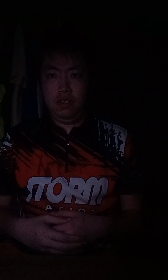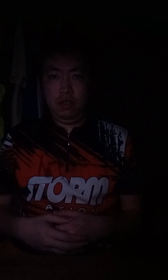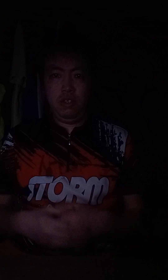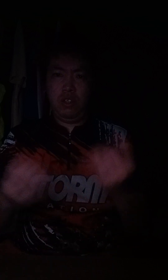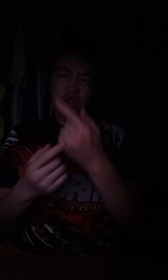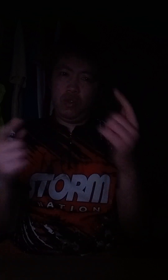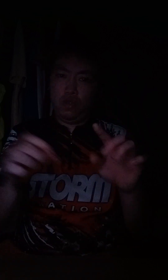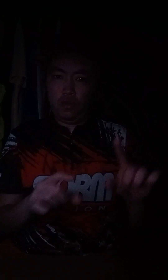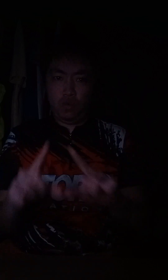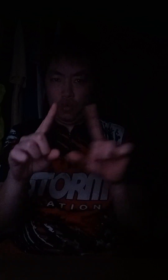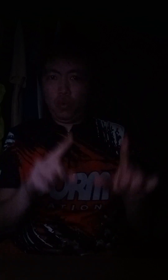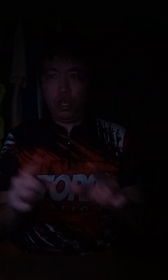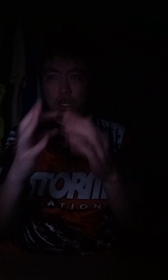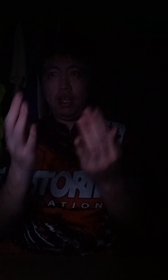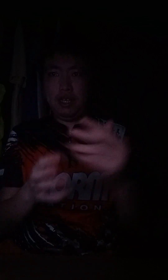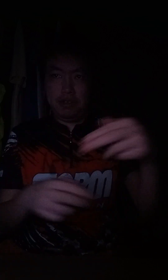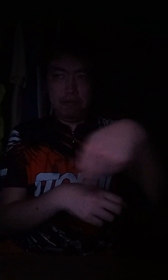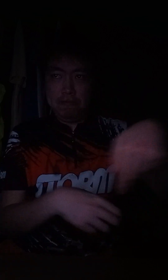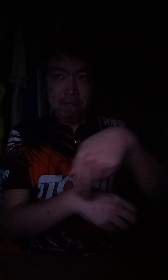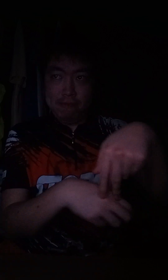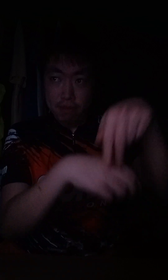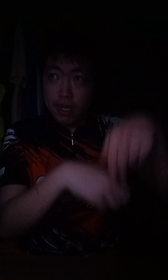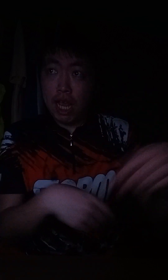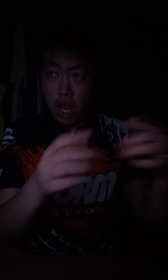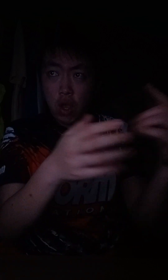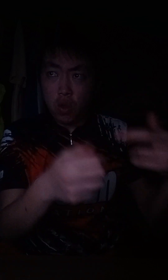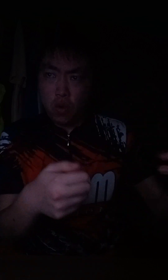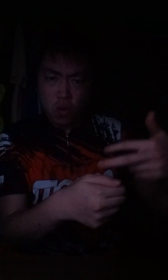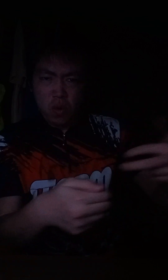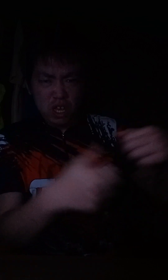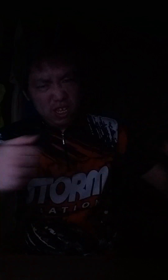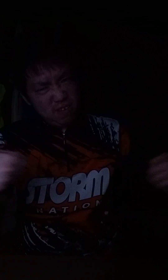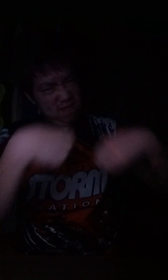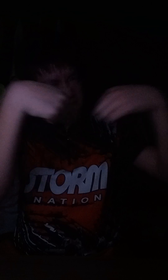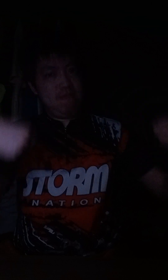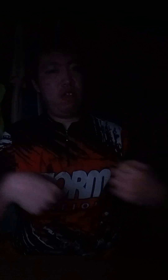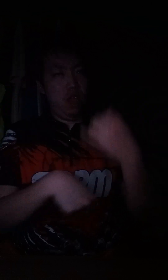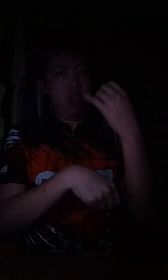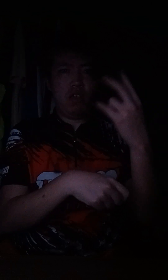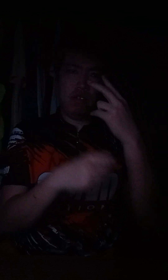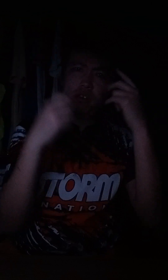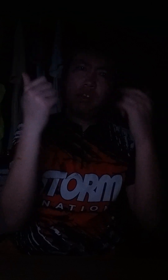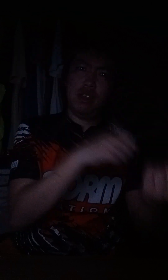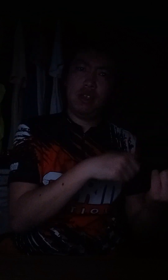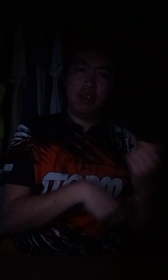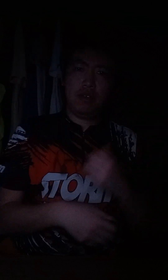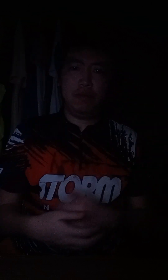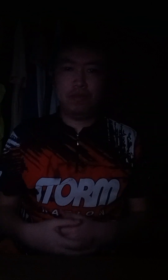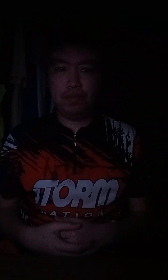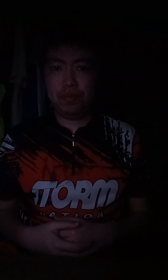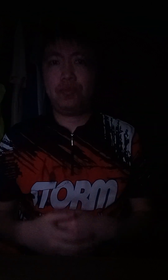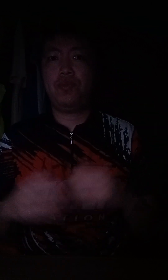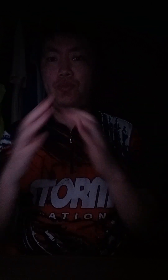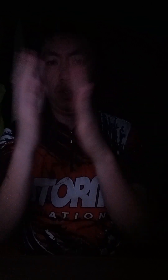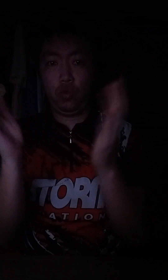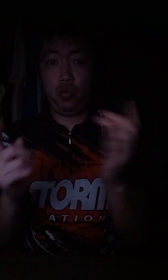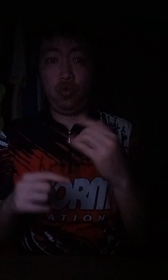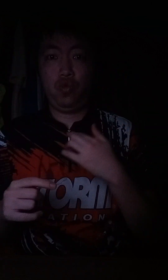어젯밤 충남 당진에서 SUV 차량이 관광버스를 들이받는 사고가 나 2명이 다쳤습니다. 강원 춘천에서는